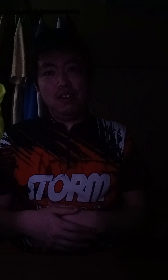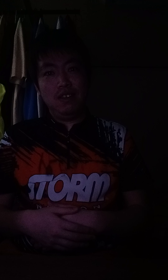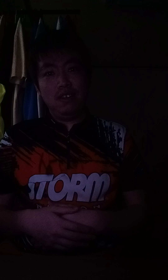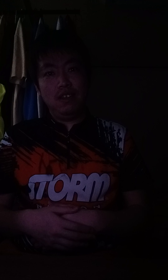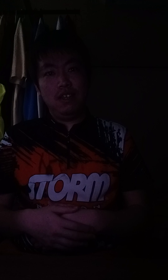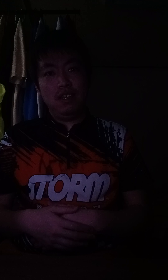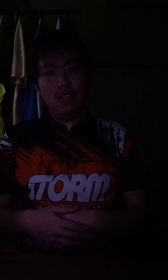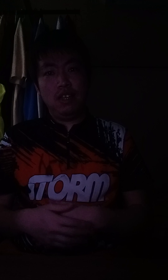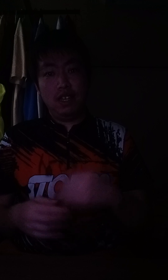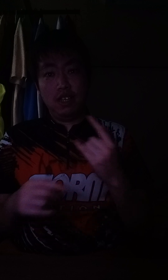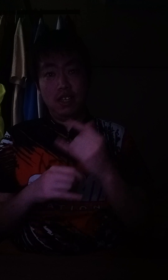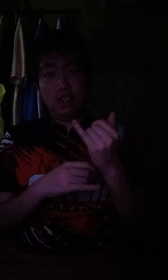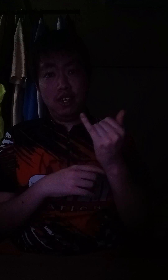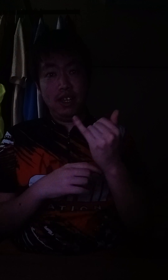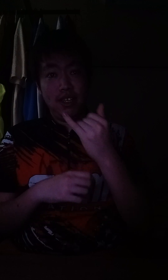하지만 다시 맞아야 된다는 것도 알지?